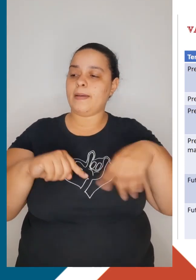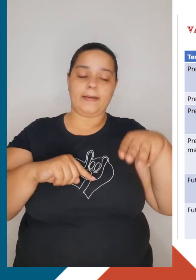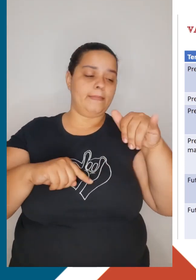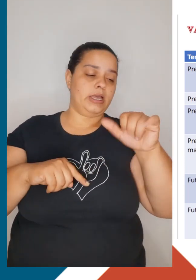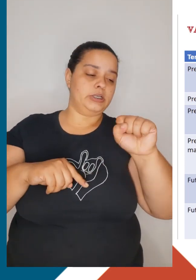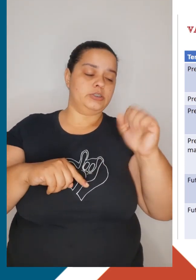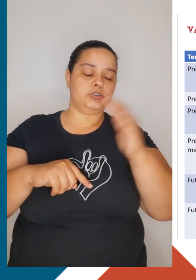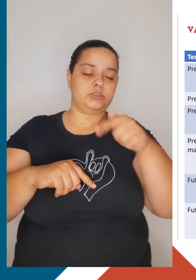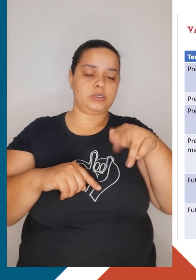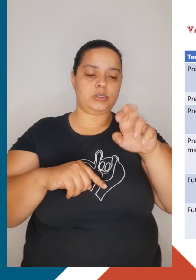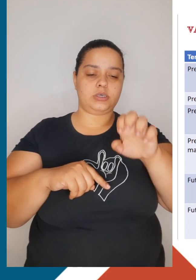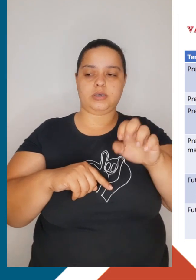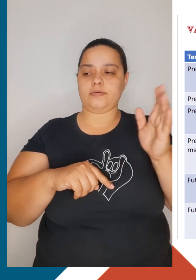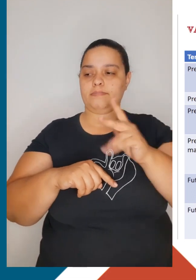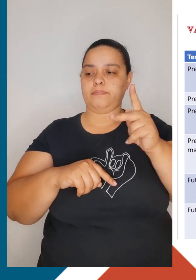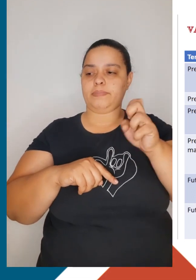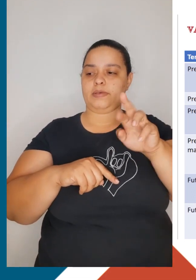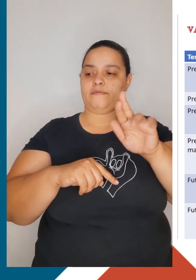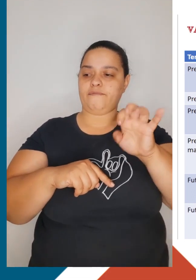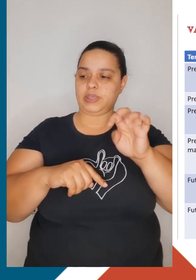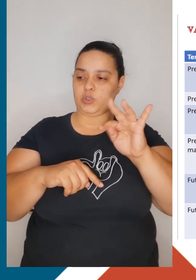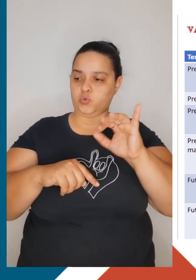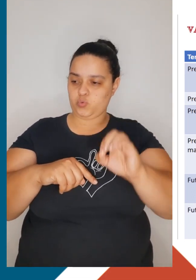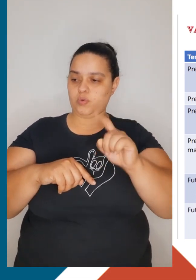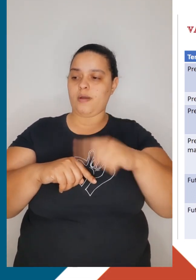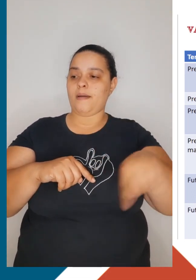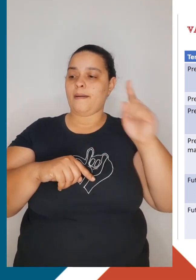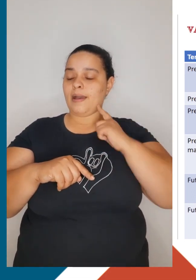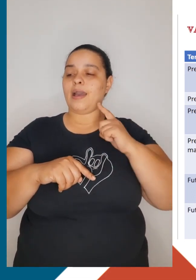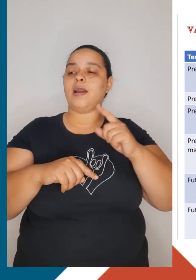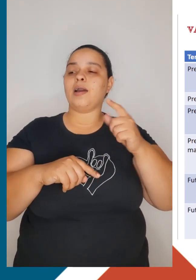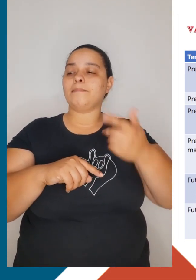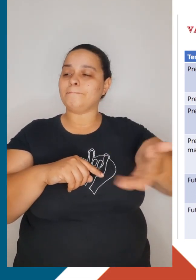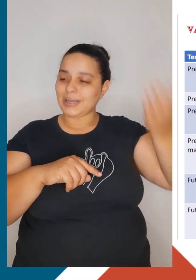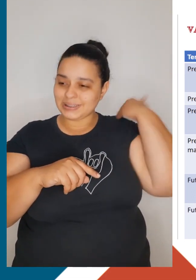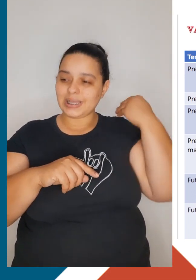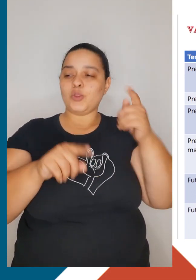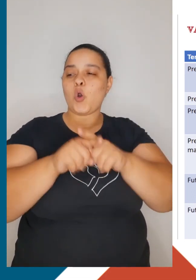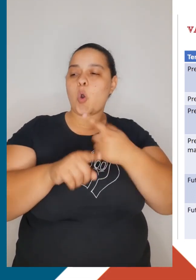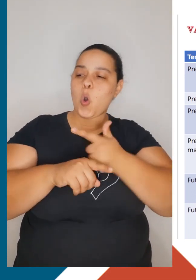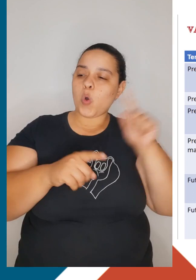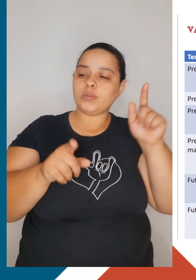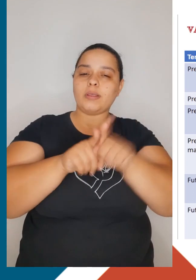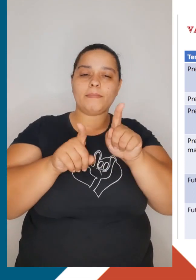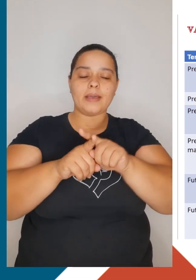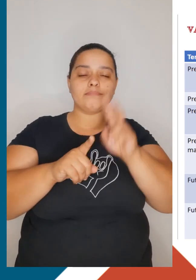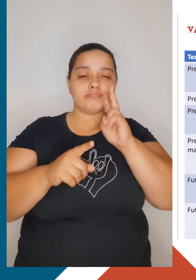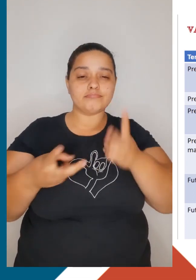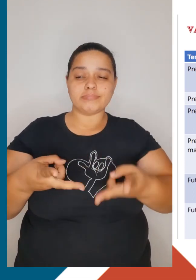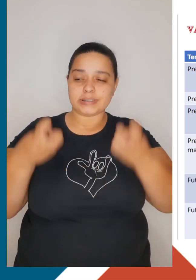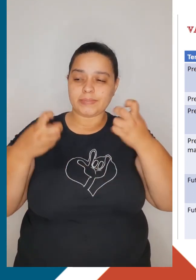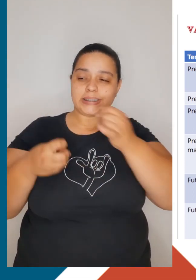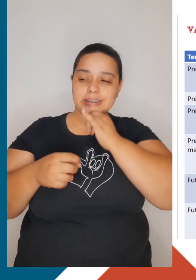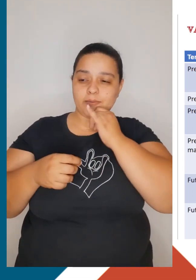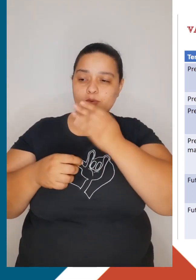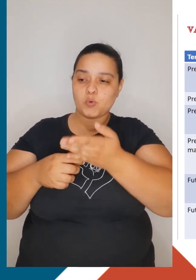mais que perfeito representa um fato passado anterior a outro fato também passado, como podemos perceber aqui